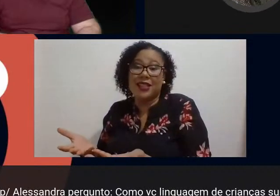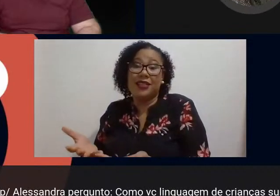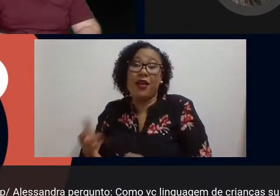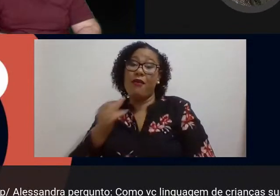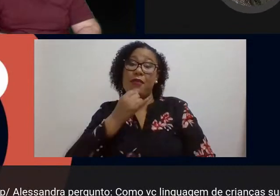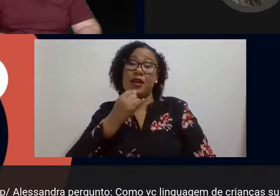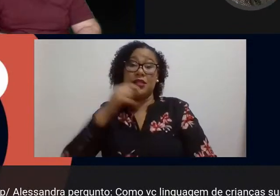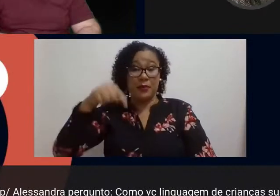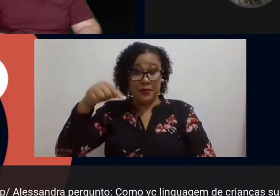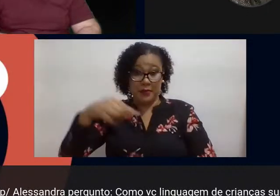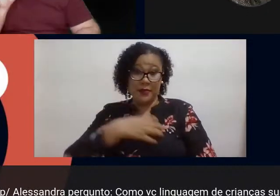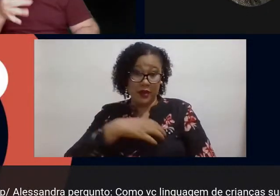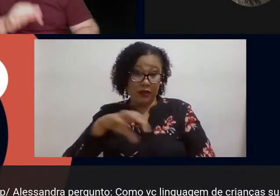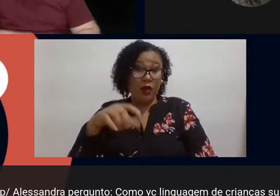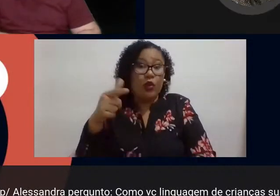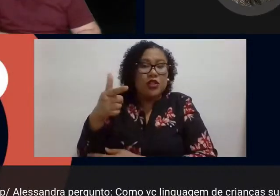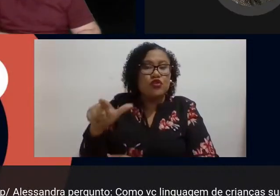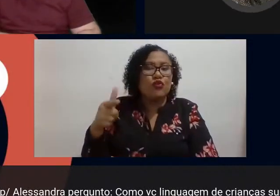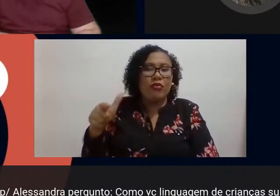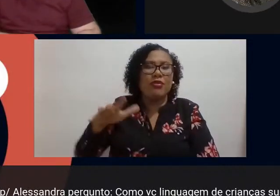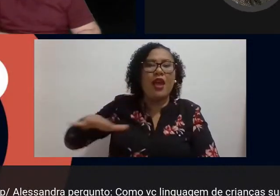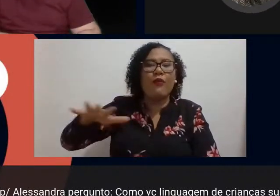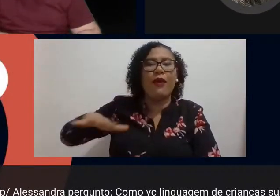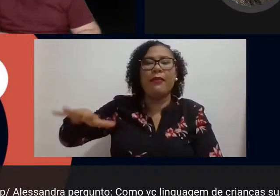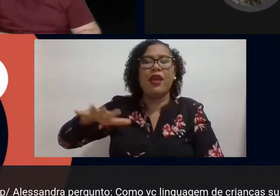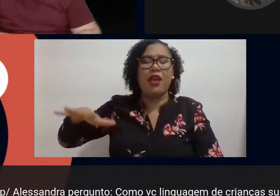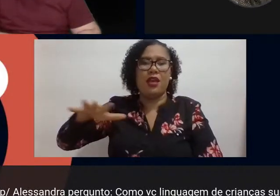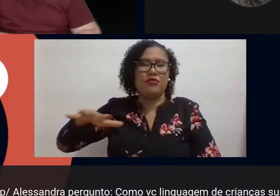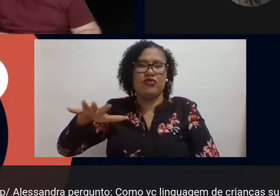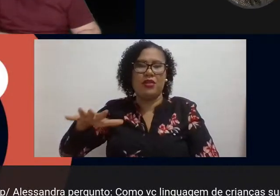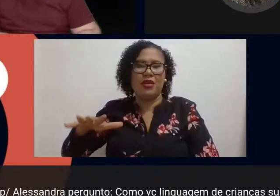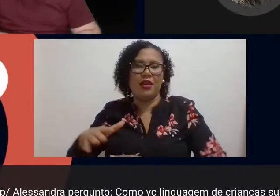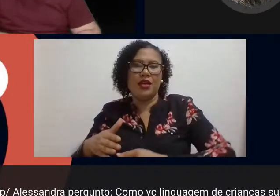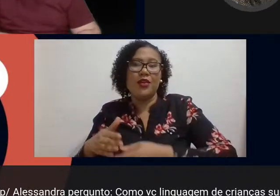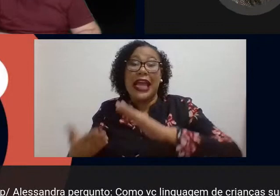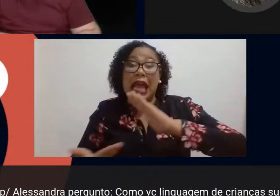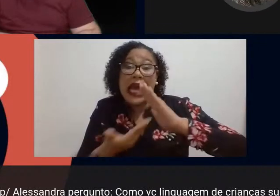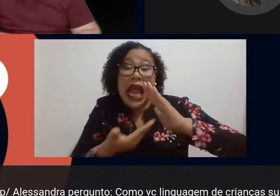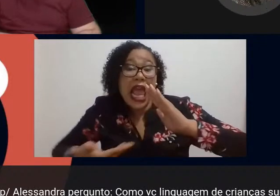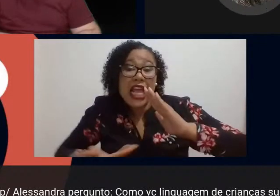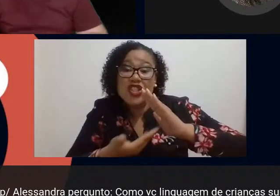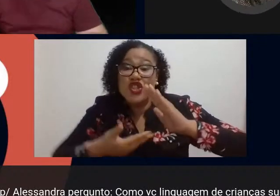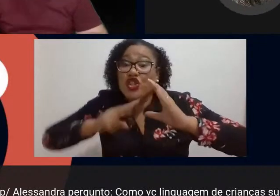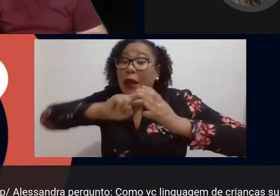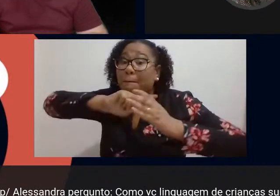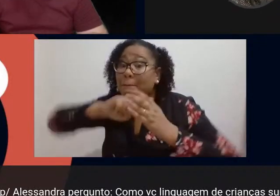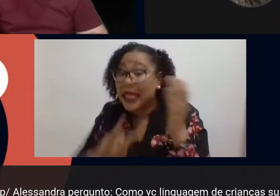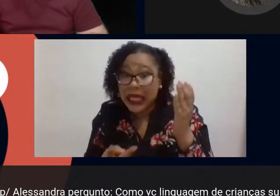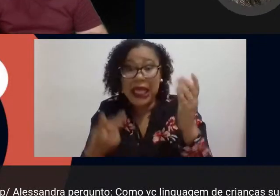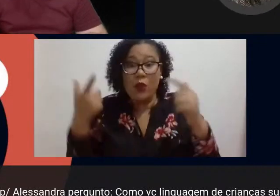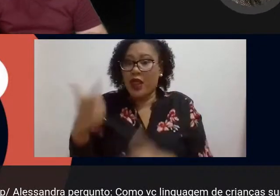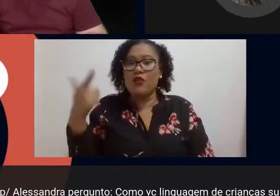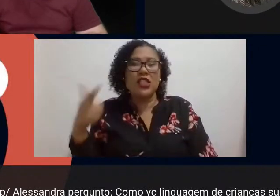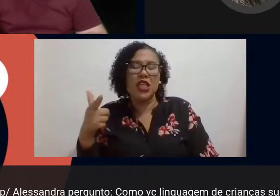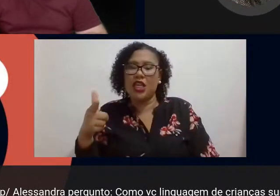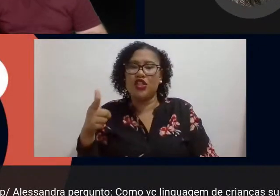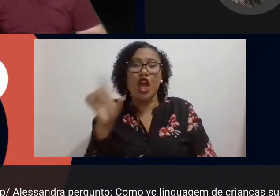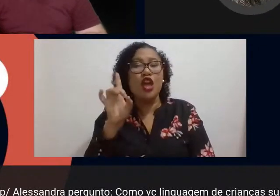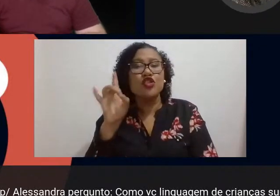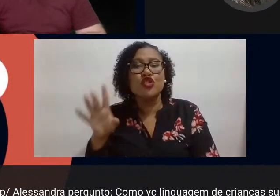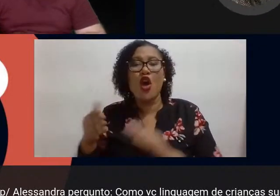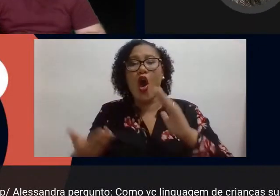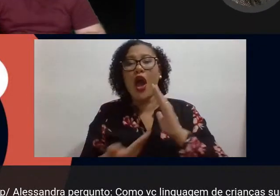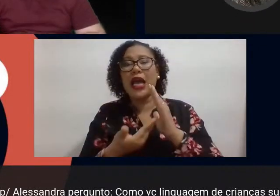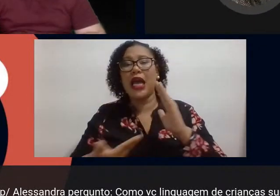não conhece a língua de sinais. Por exemplo, aqui em Salvador, aqui nós não temos um ambiente eh uma creche